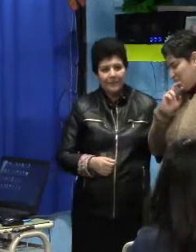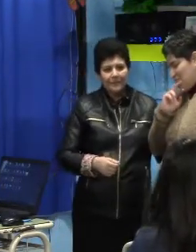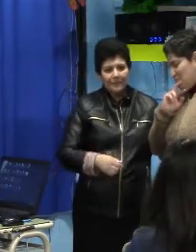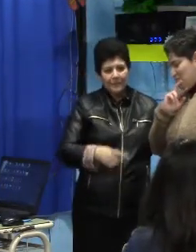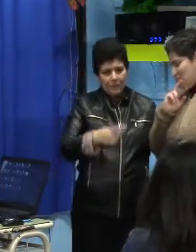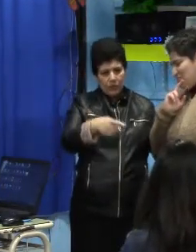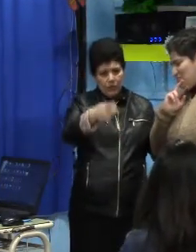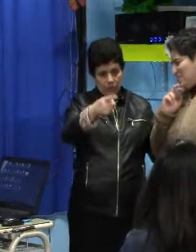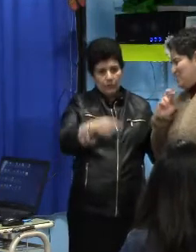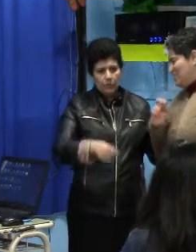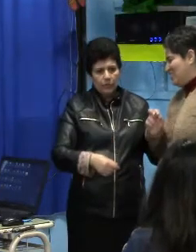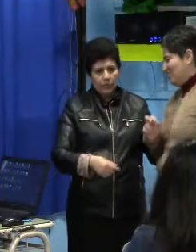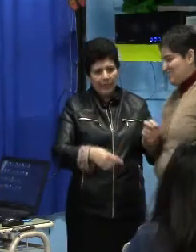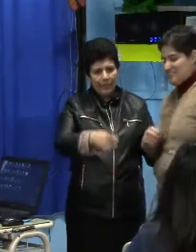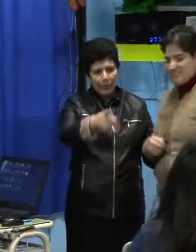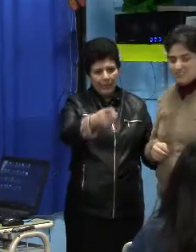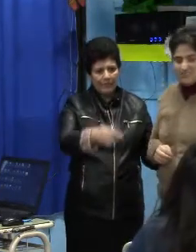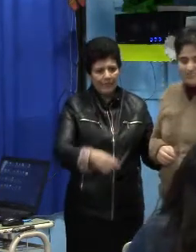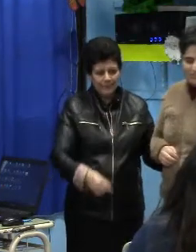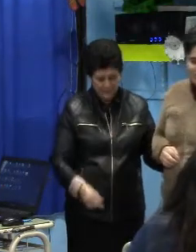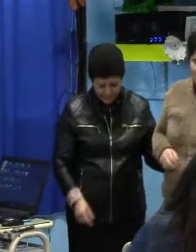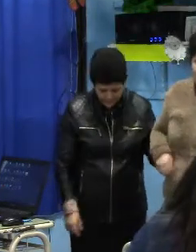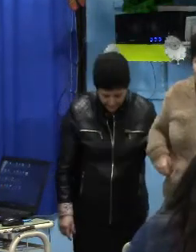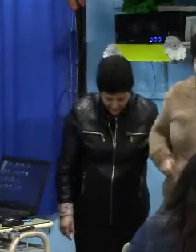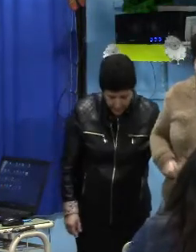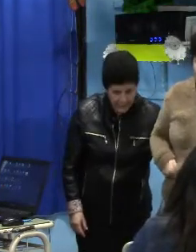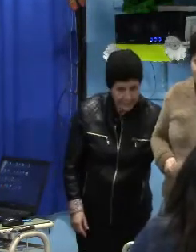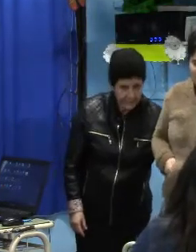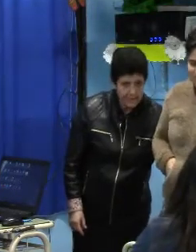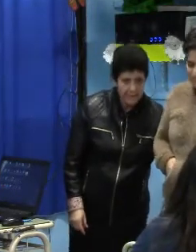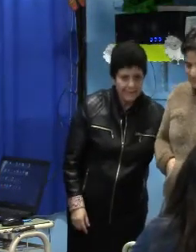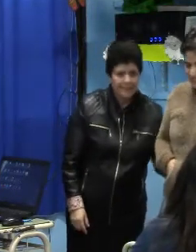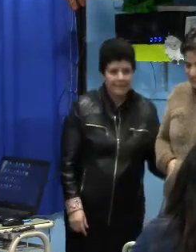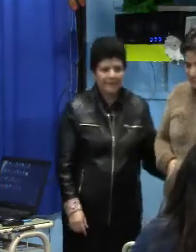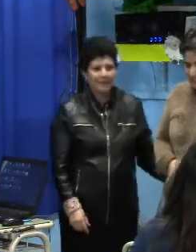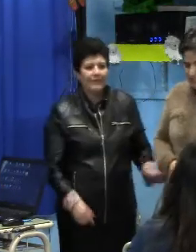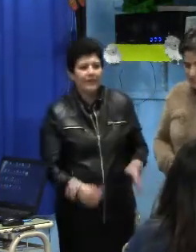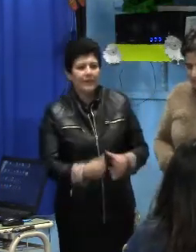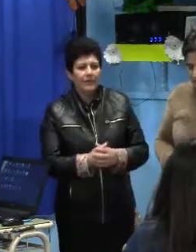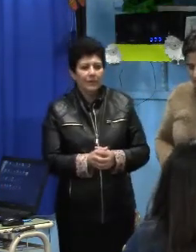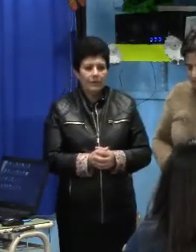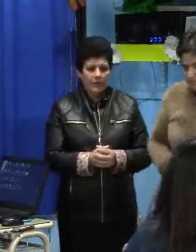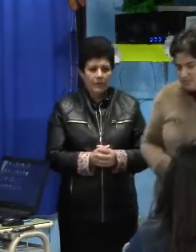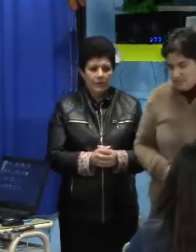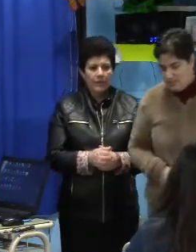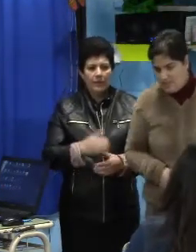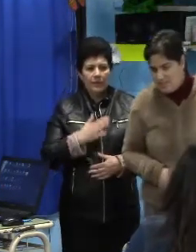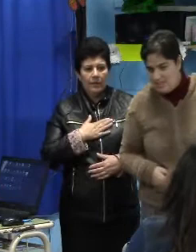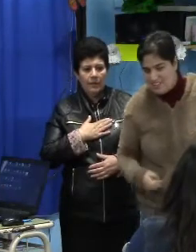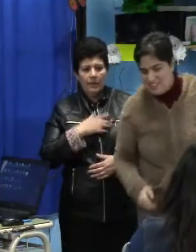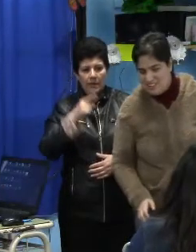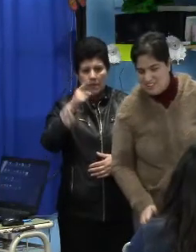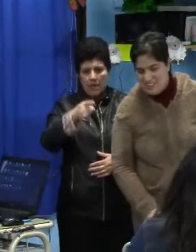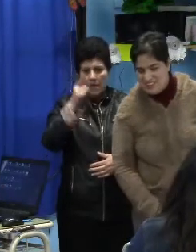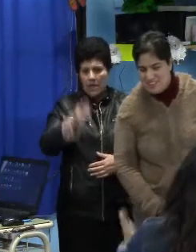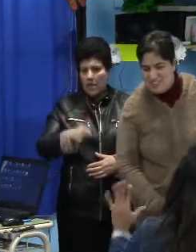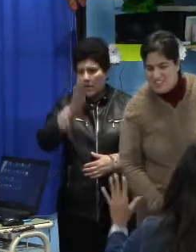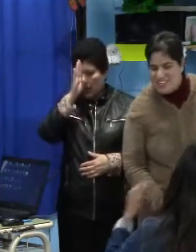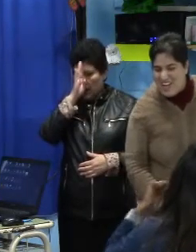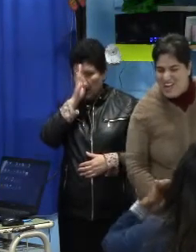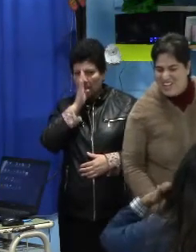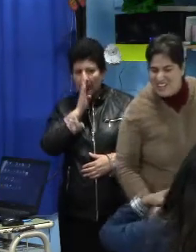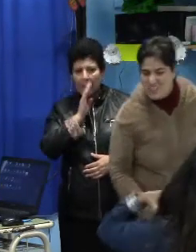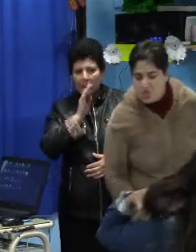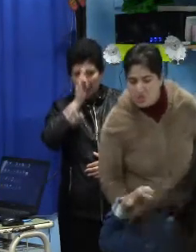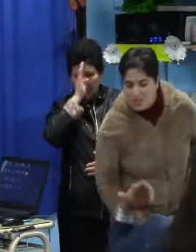Yo tengo una pregunta. Yo estoy quiero acústica. Ah, sí. No se